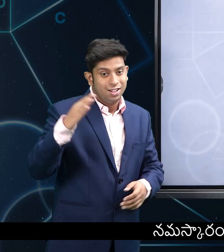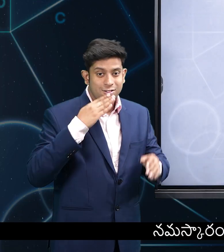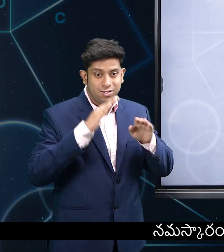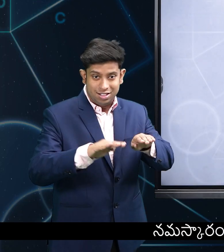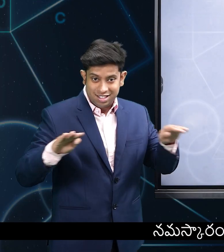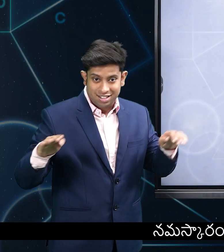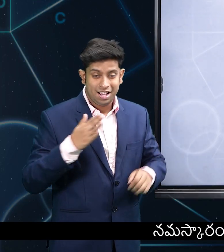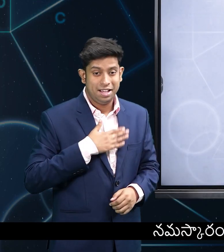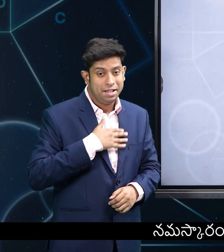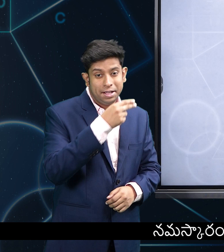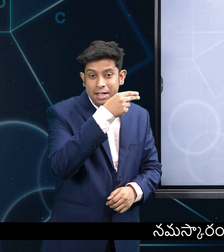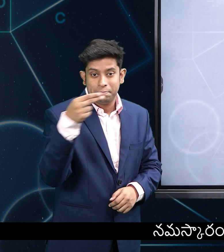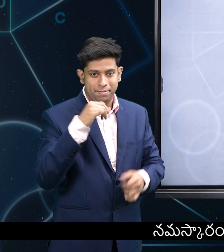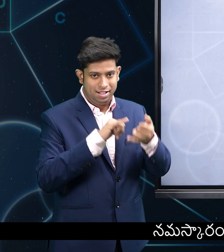నమస్కారం విద్యార్థులు.